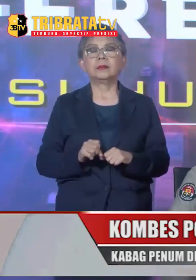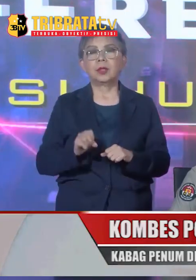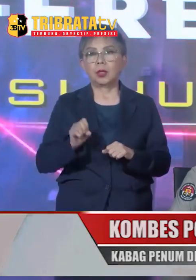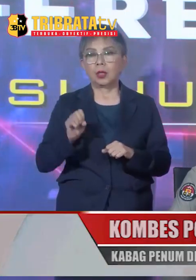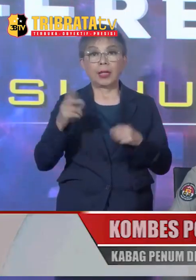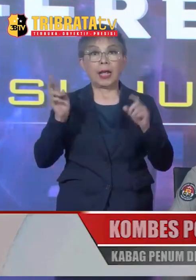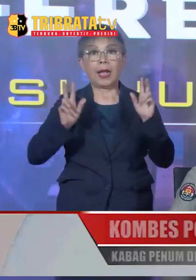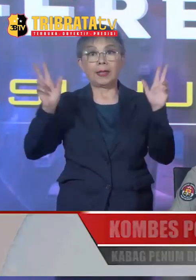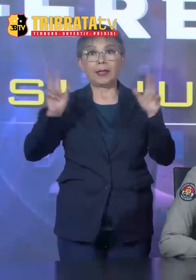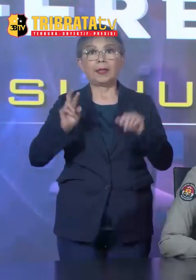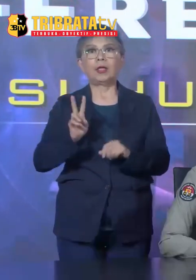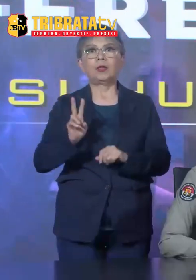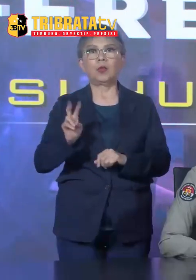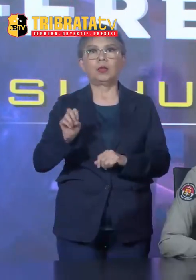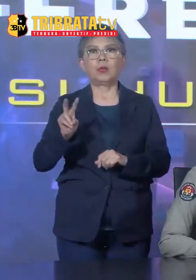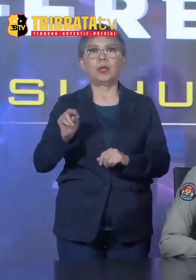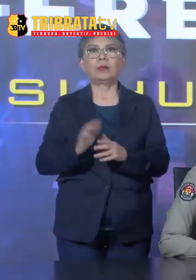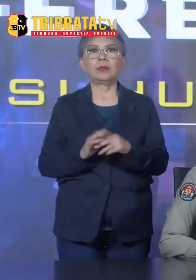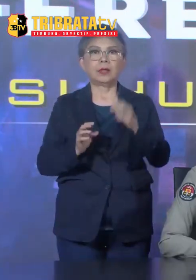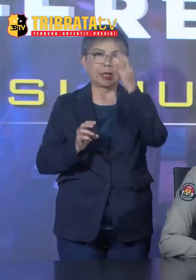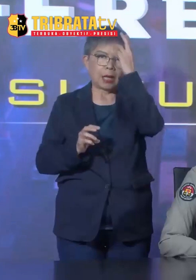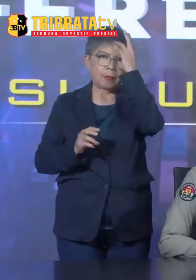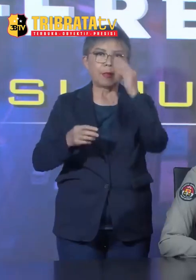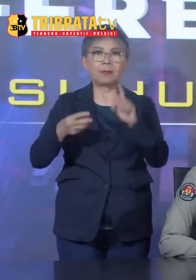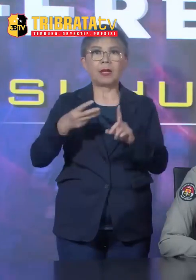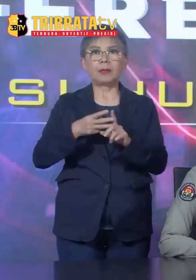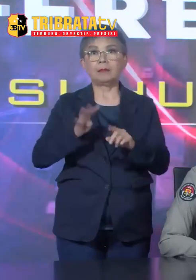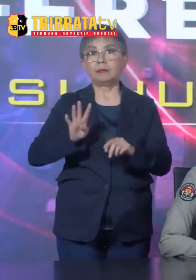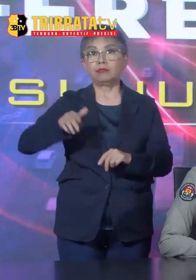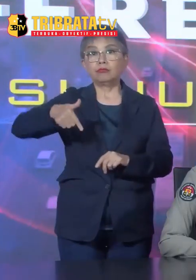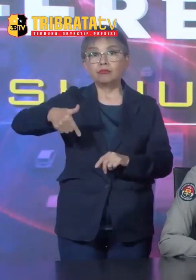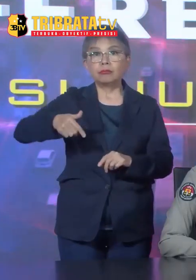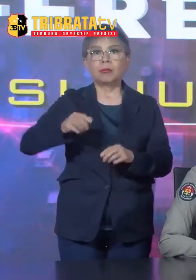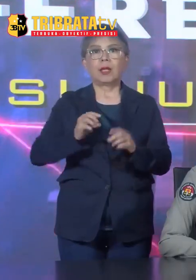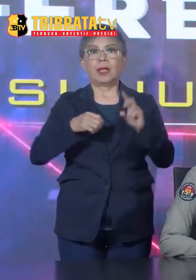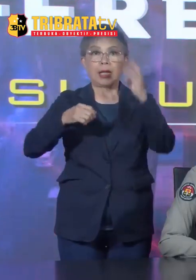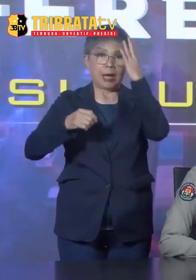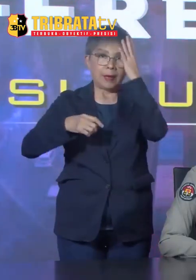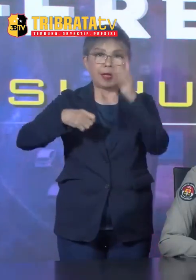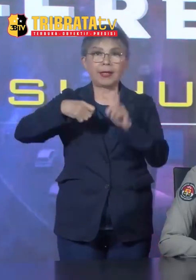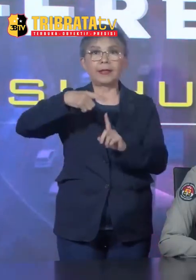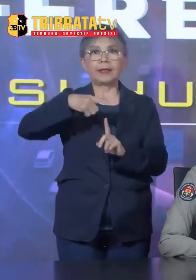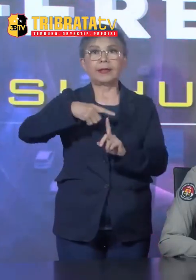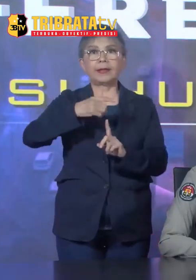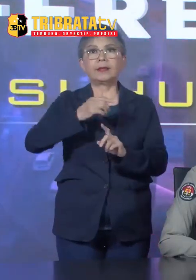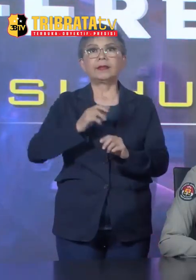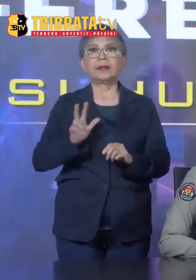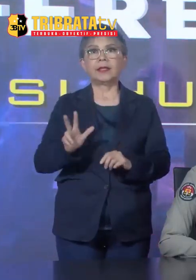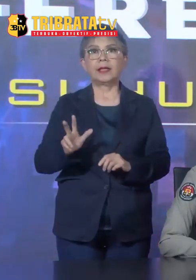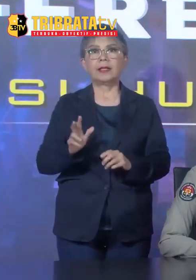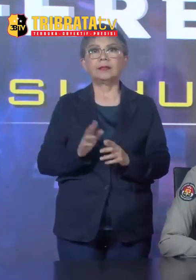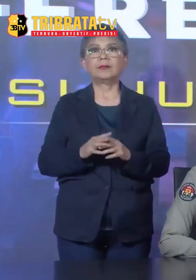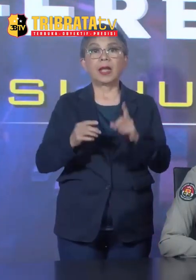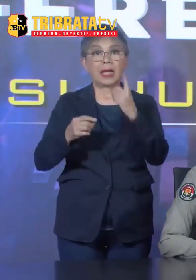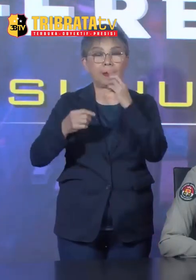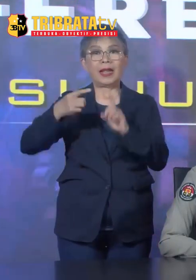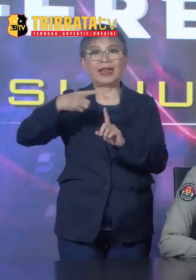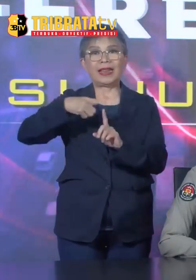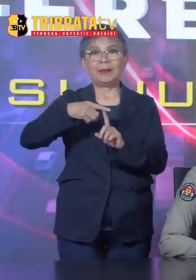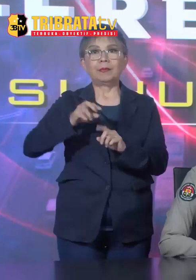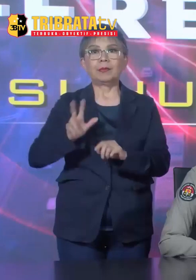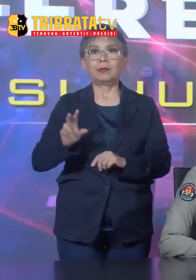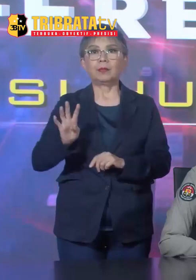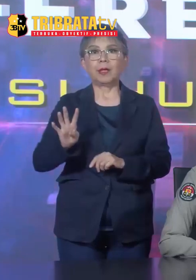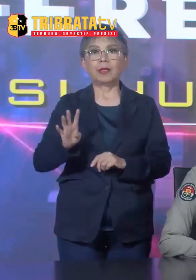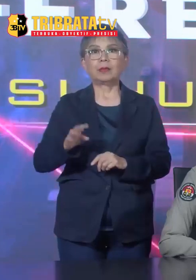Polda NTT 22 Polda Kalbar 47 Polda Kalteng 3 Polda Kaltim